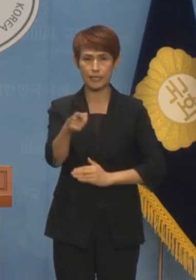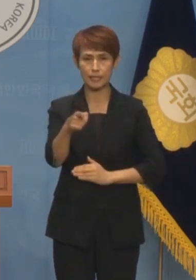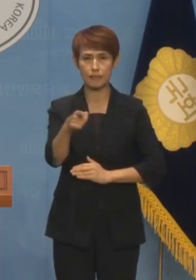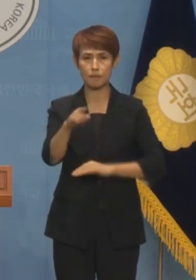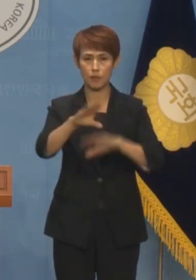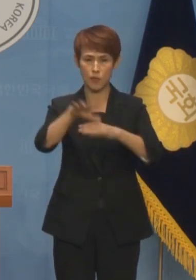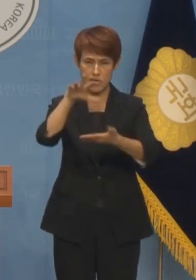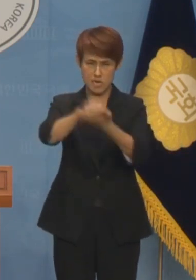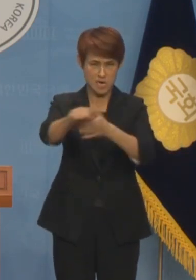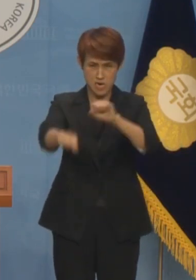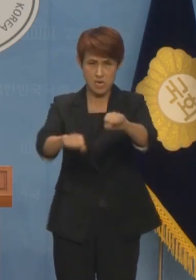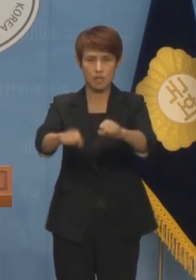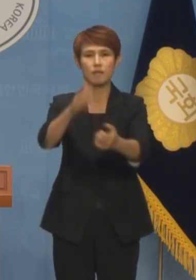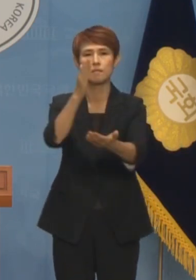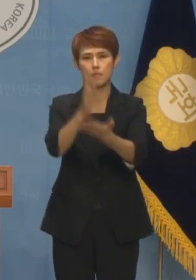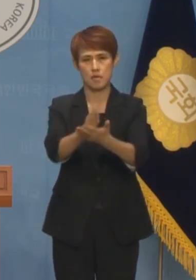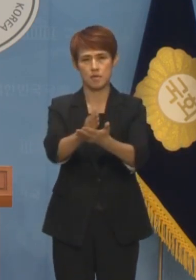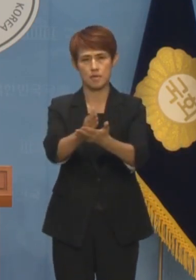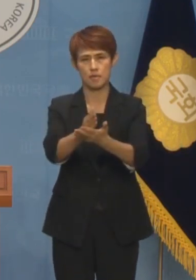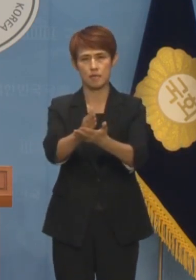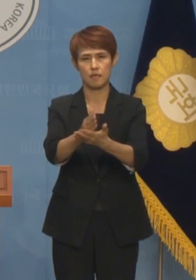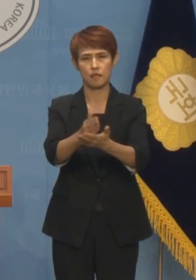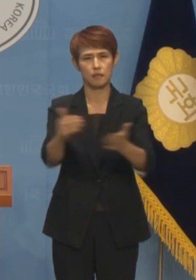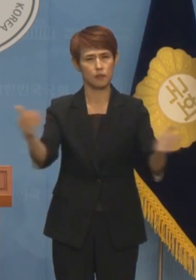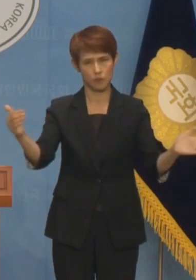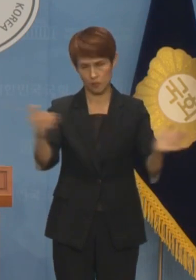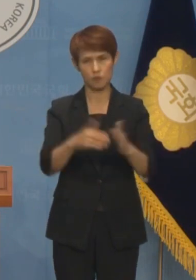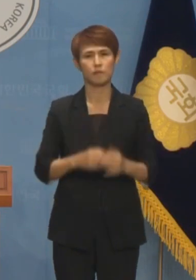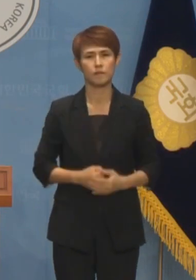멈추고 무도한 흉기를 버리십시오.